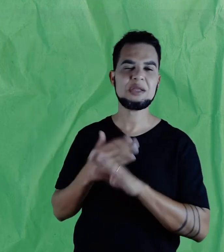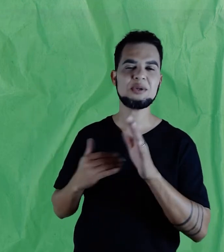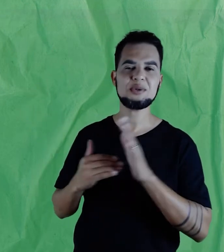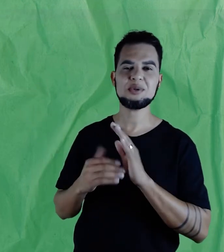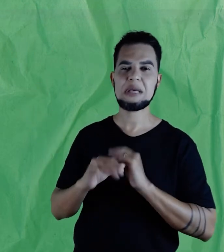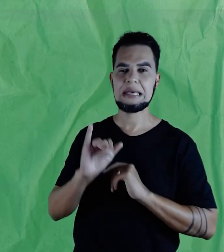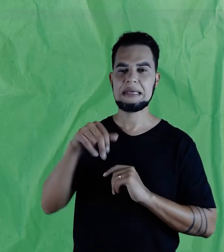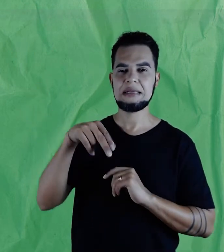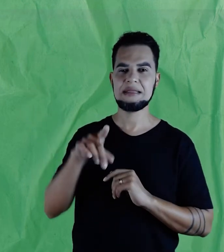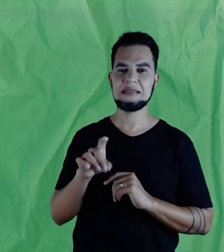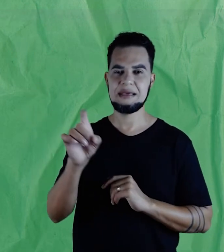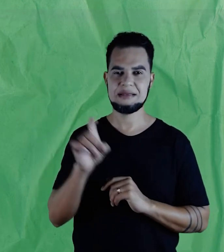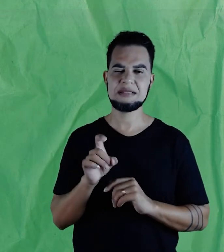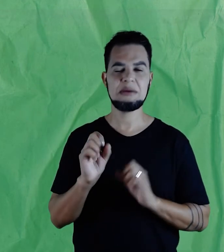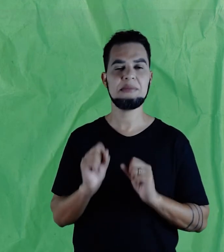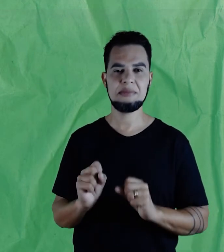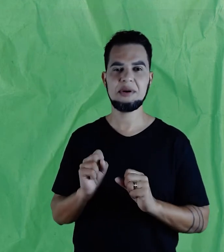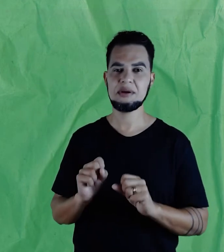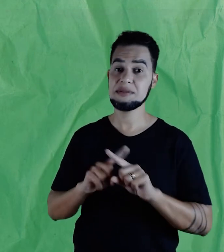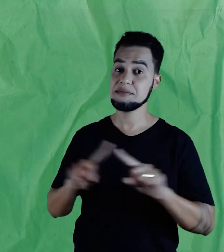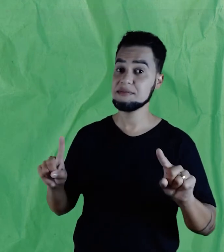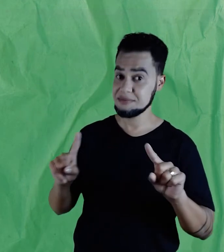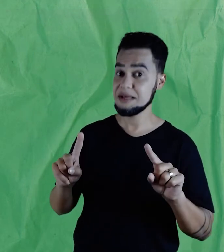tá? Mas vai do